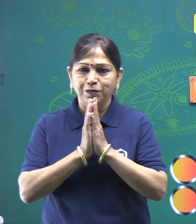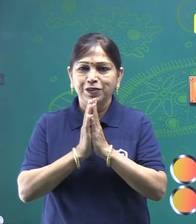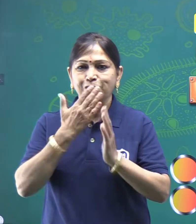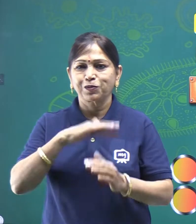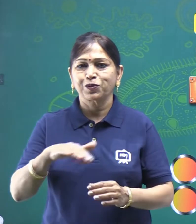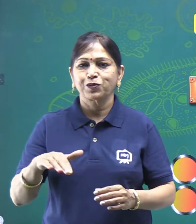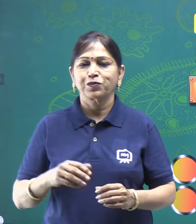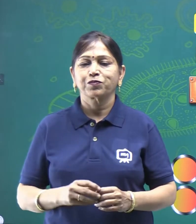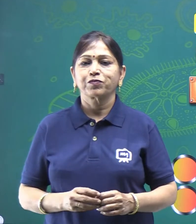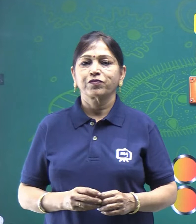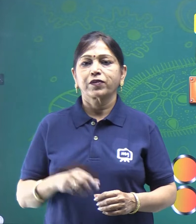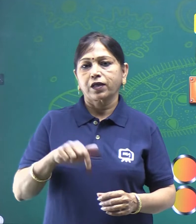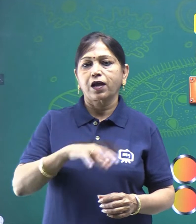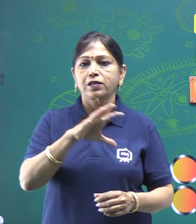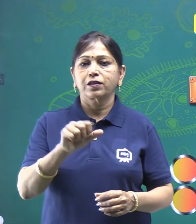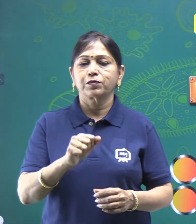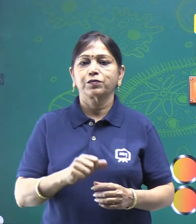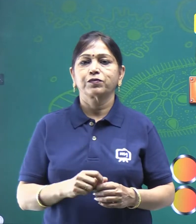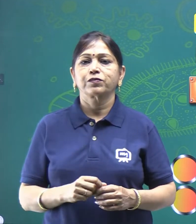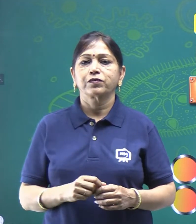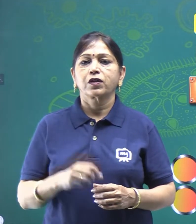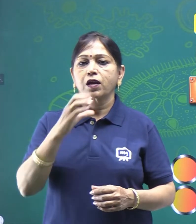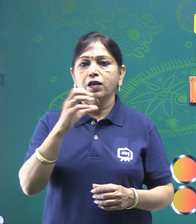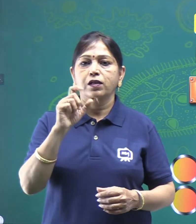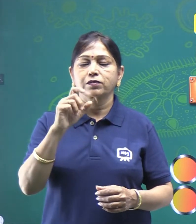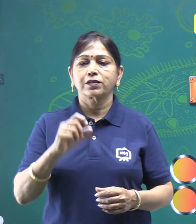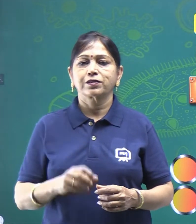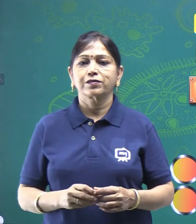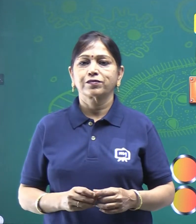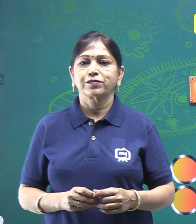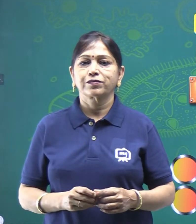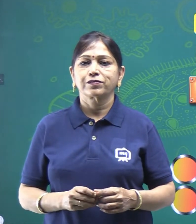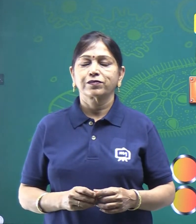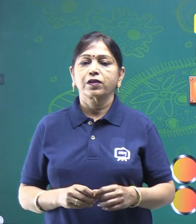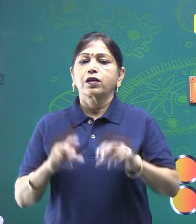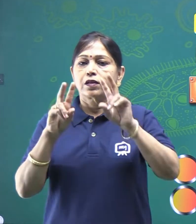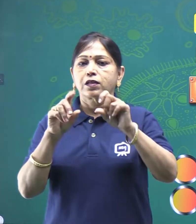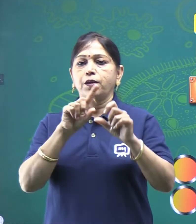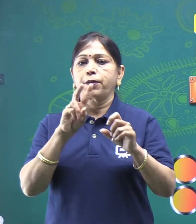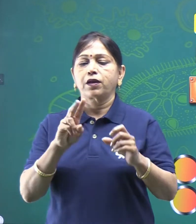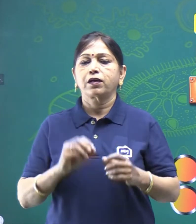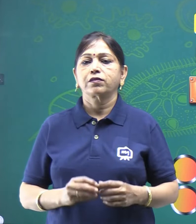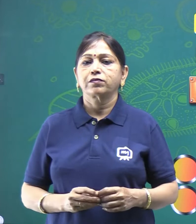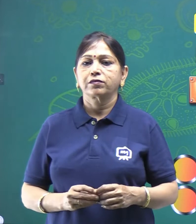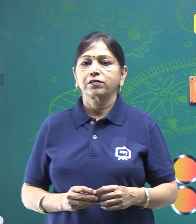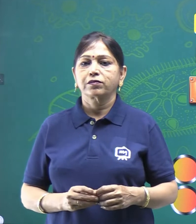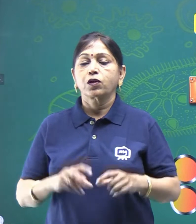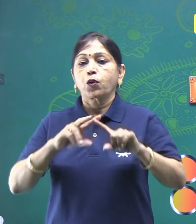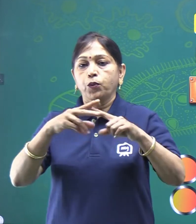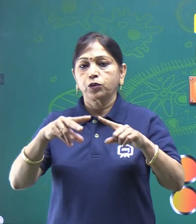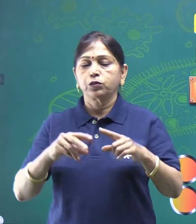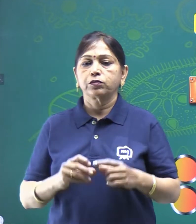नमस्ते बच्चों। आज हम कक्षा 10 अध्याय 12